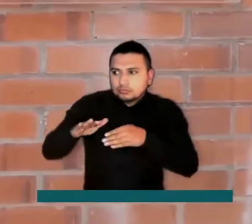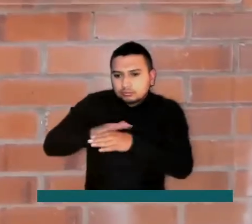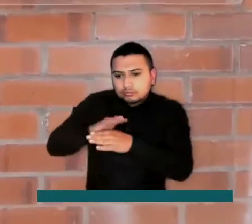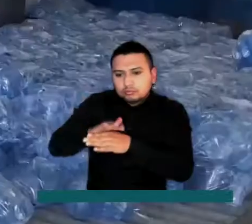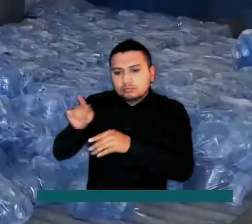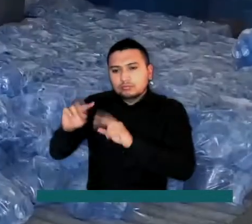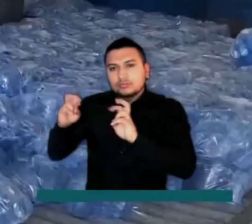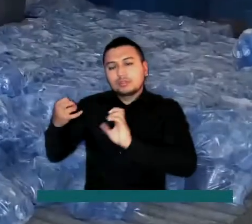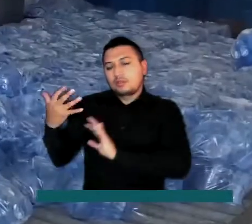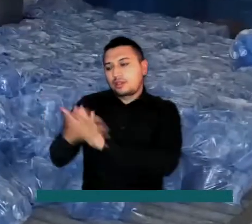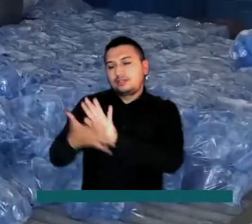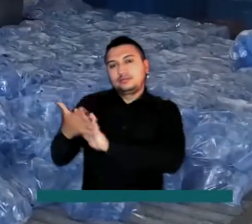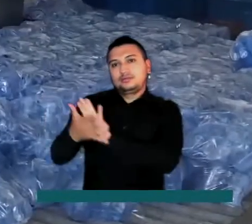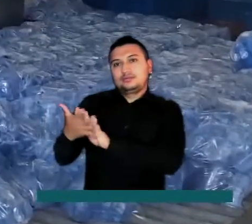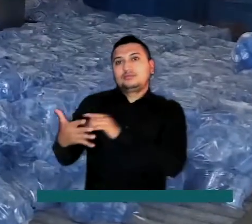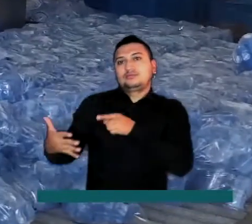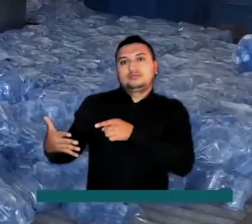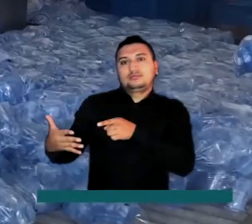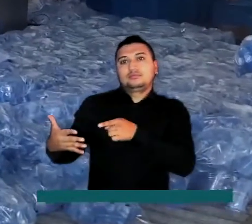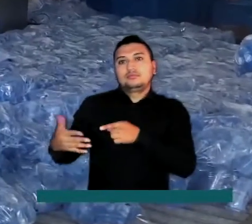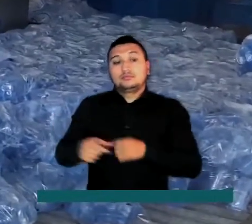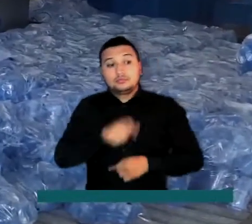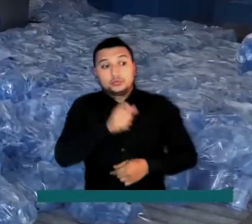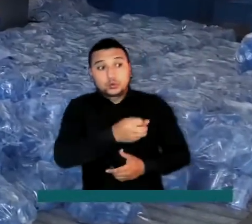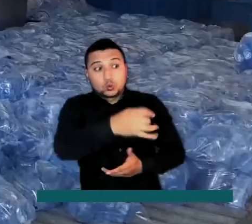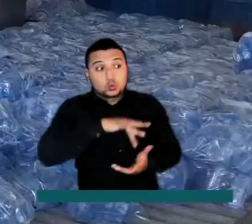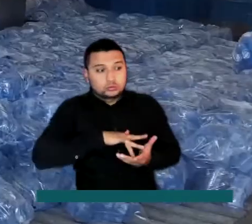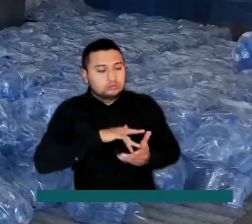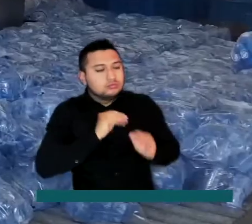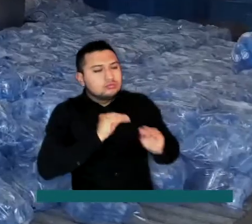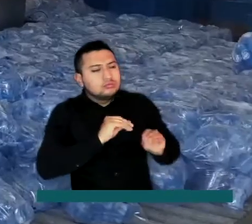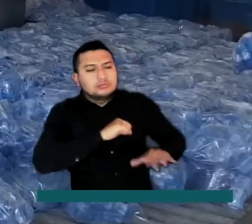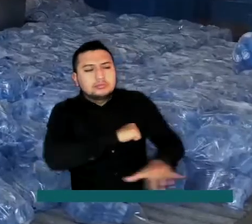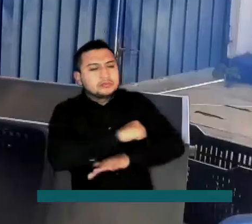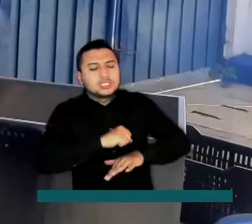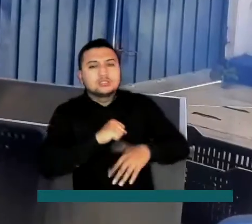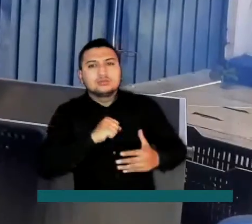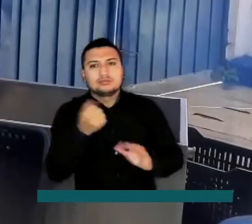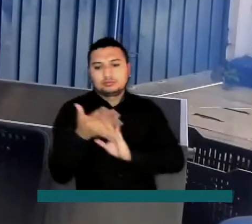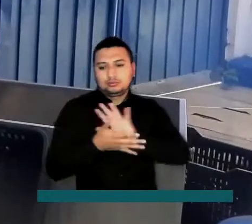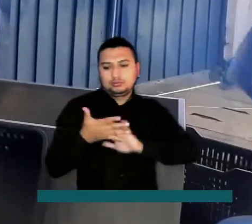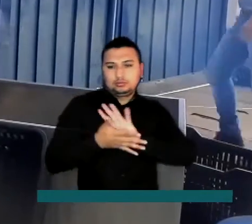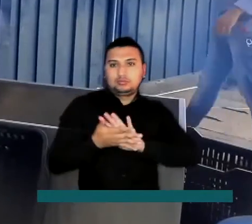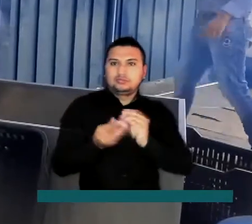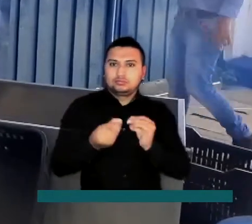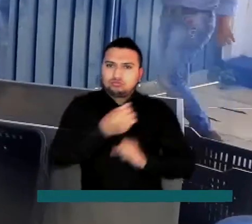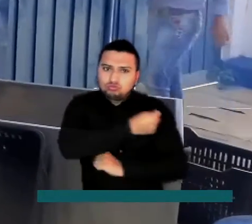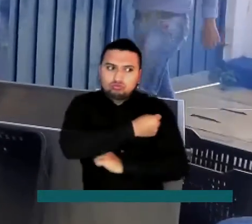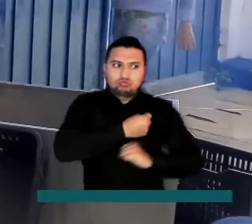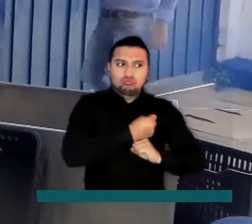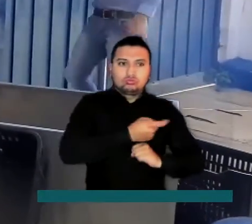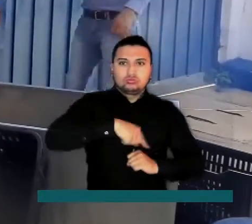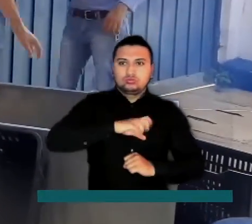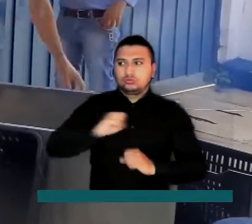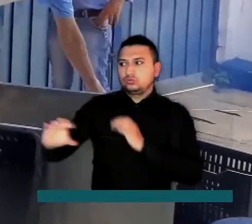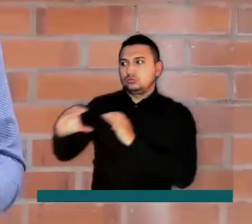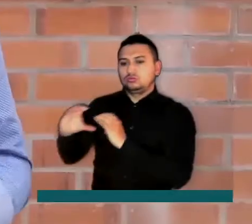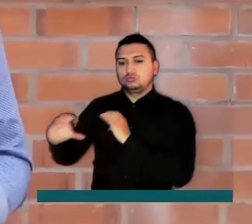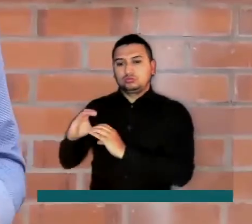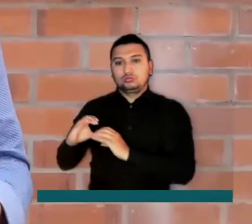De alguna u otra forma les enseñamos pues lo básico a la persona nueva que llega, y todos estamos en pro de fortalecerlo. Y en la medida en que uno